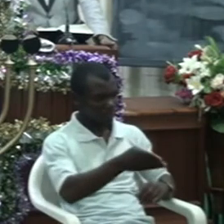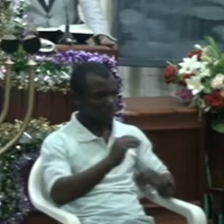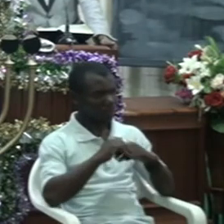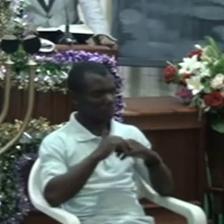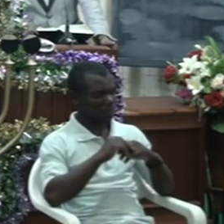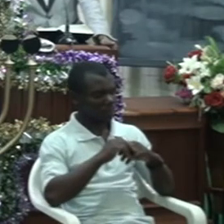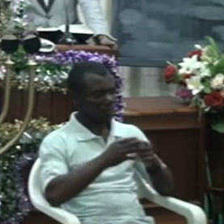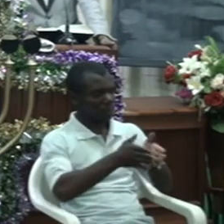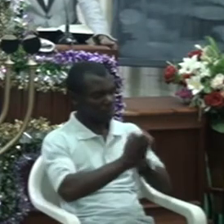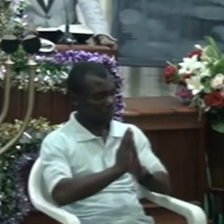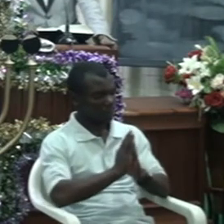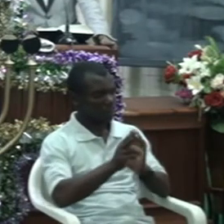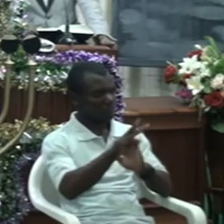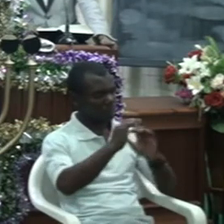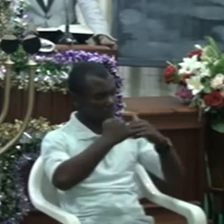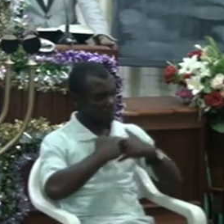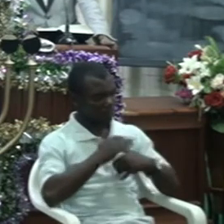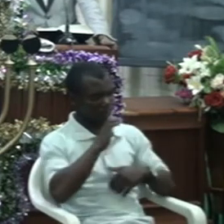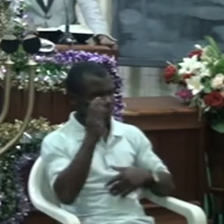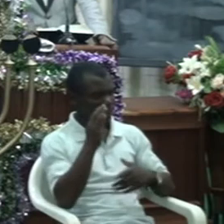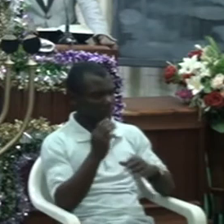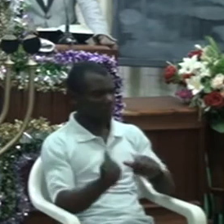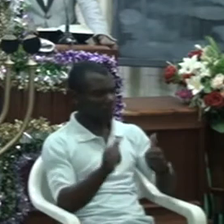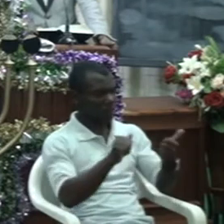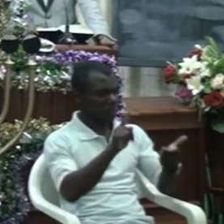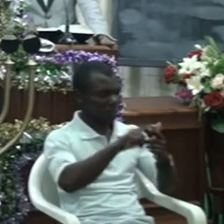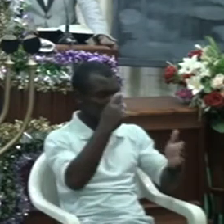Akawauliza, basi mulibatizwa kwa batizo gani?